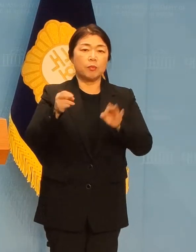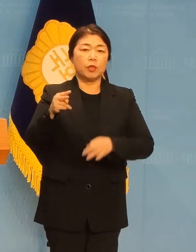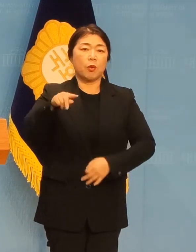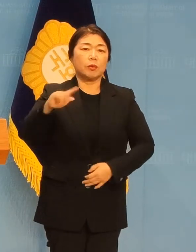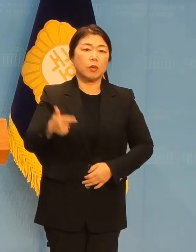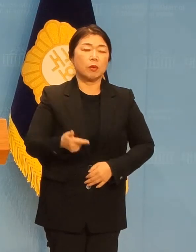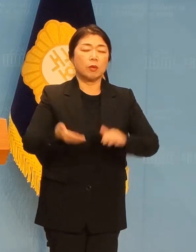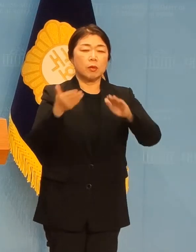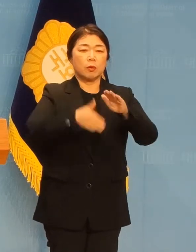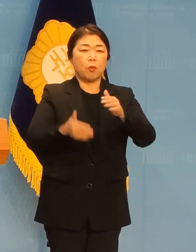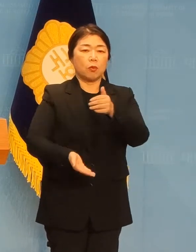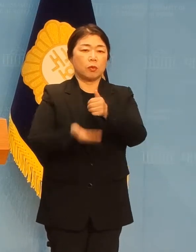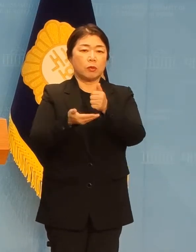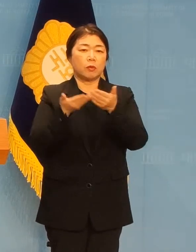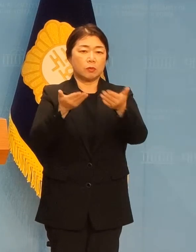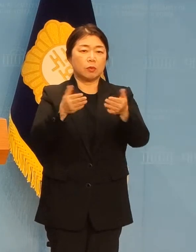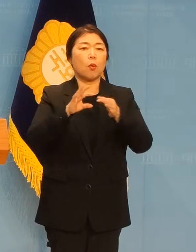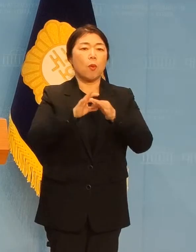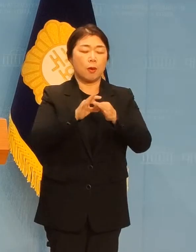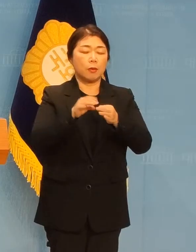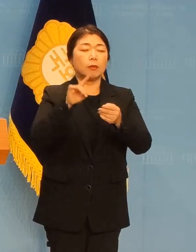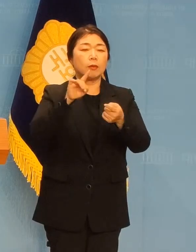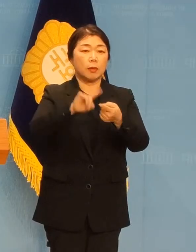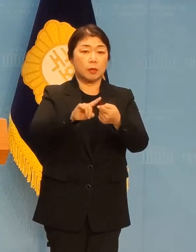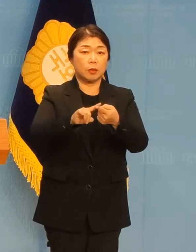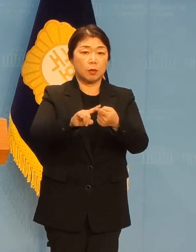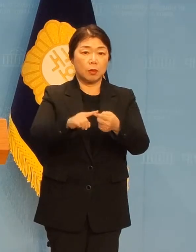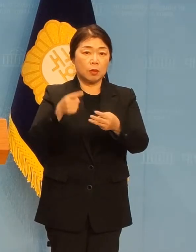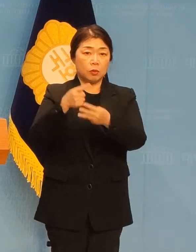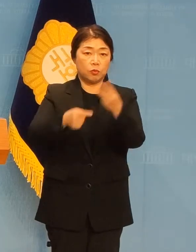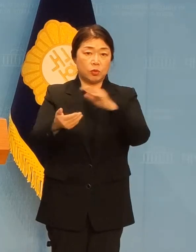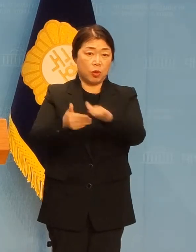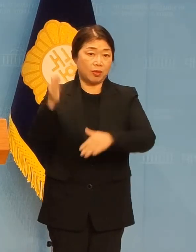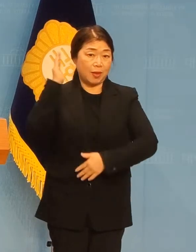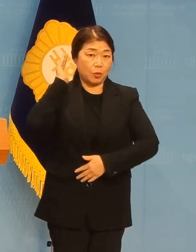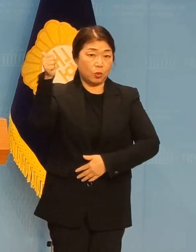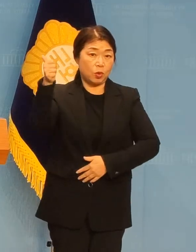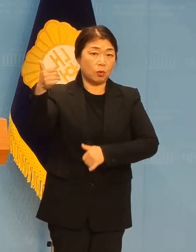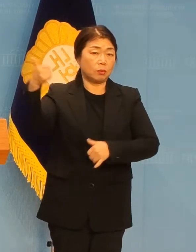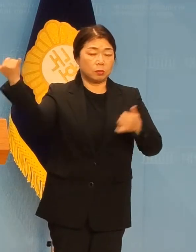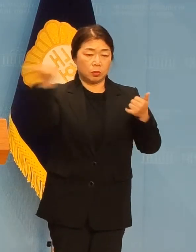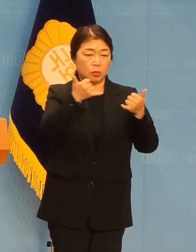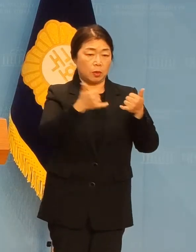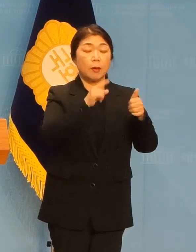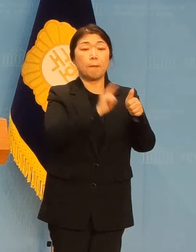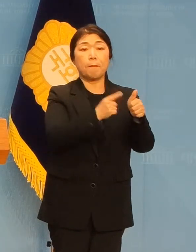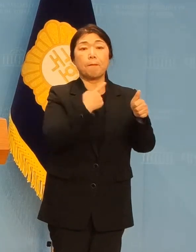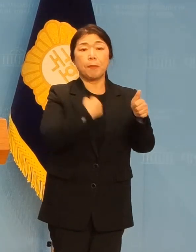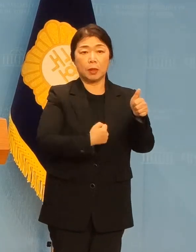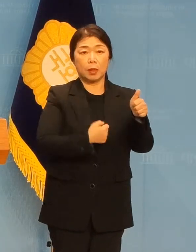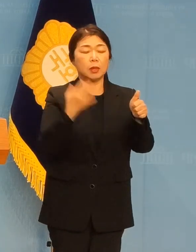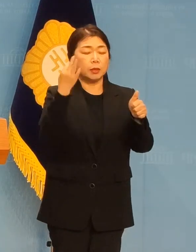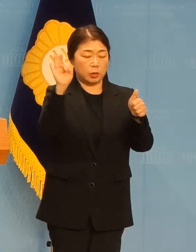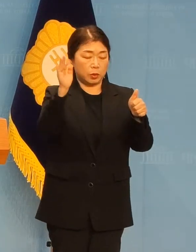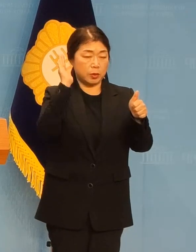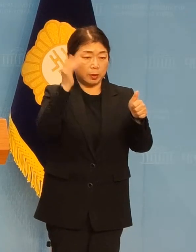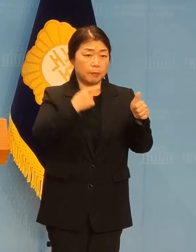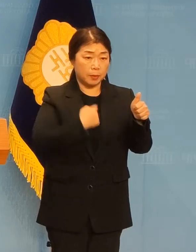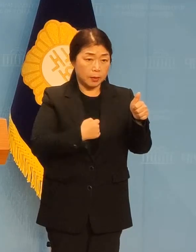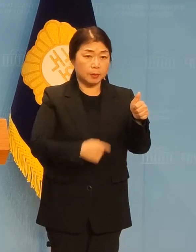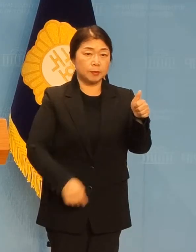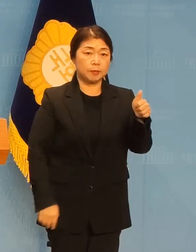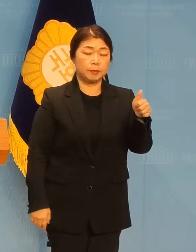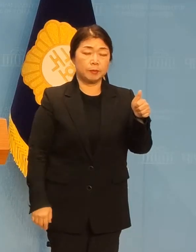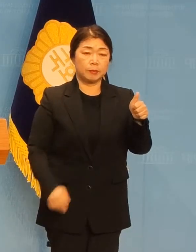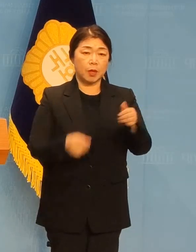관련해 윤석열 전 대통령의 전화를 받았다는 사실을 인정한 바 있습니다. 윤 전